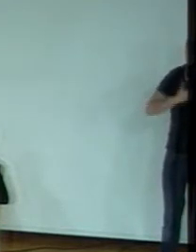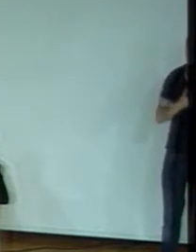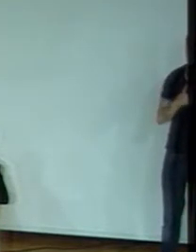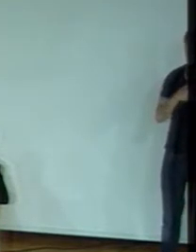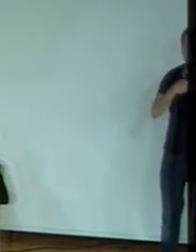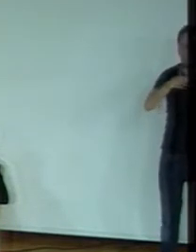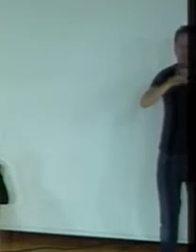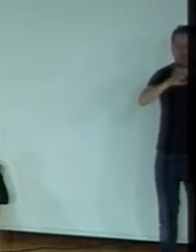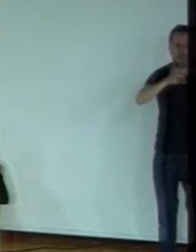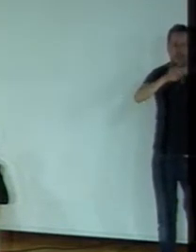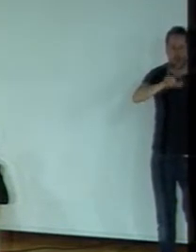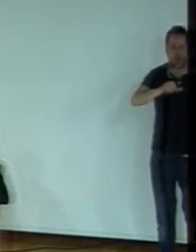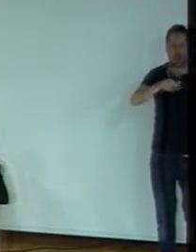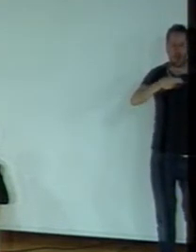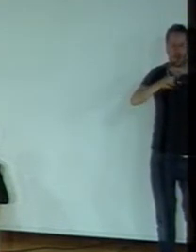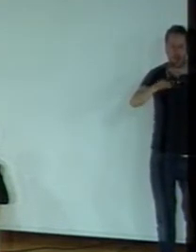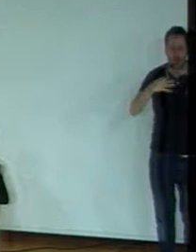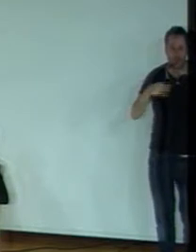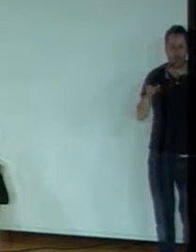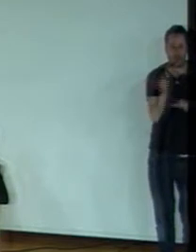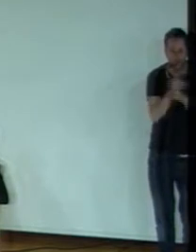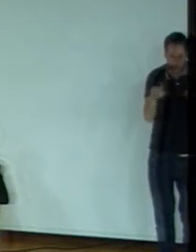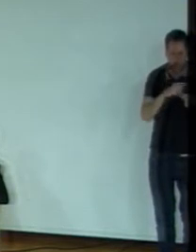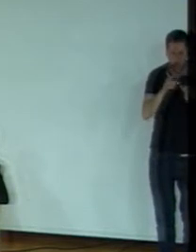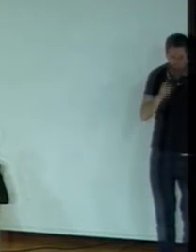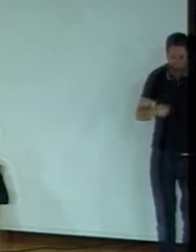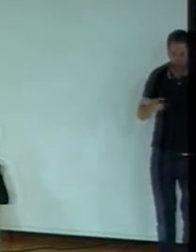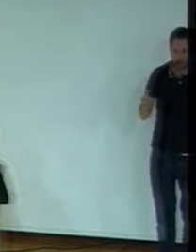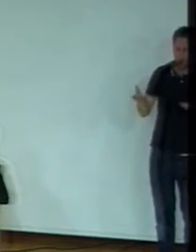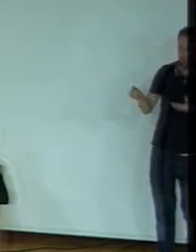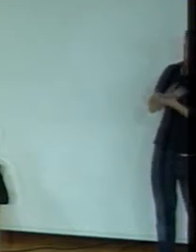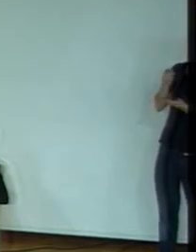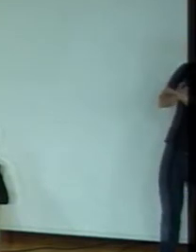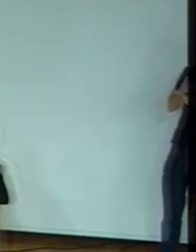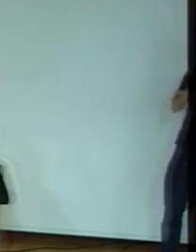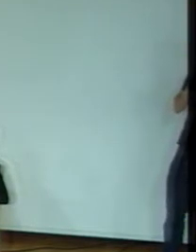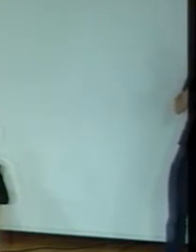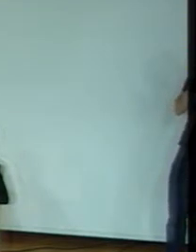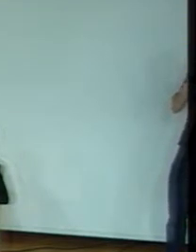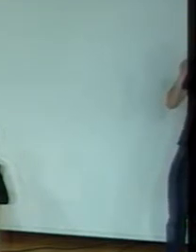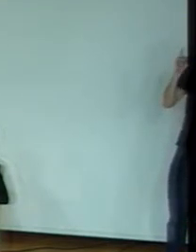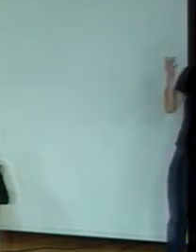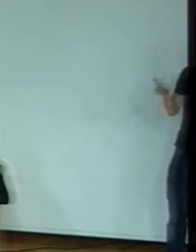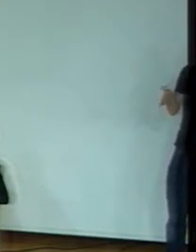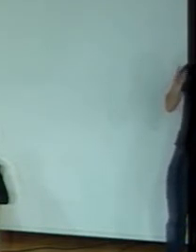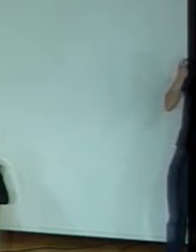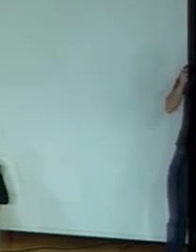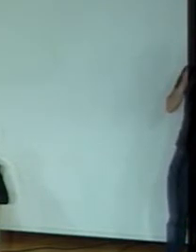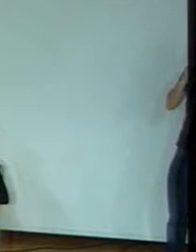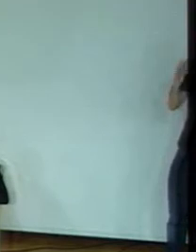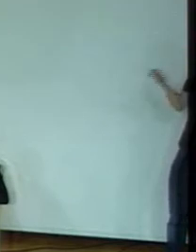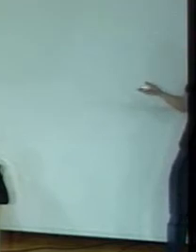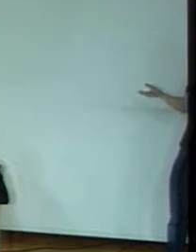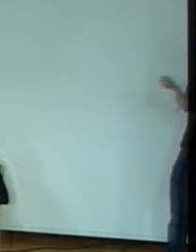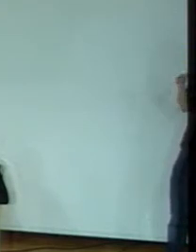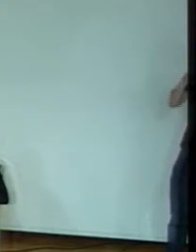grâce à ces réseaux justement décentralisés. Hein, qui m'ont ouvert les yeux. Et donc je finirai juste, tout à l'heure tu disais